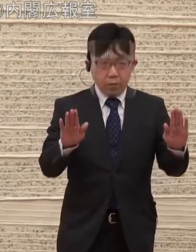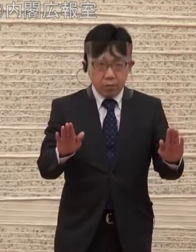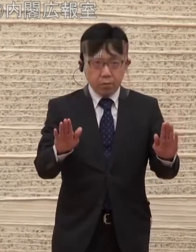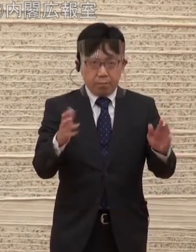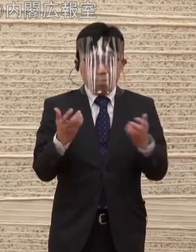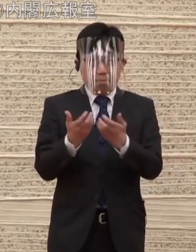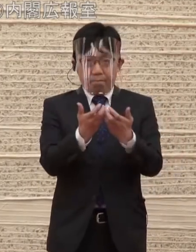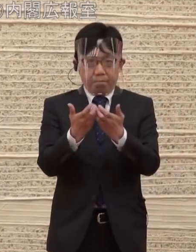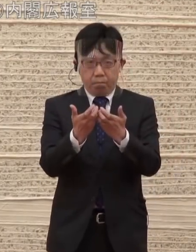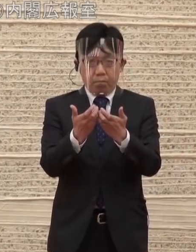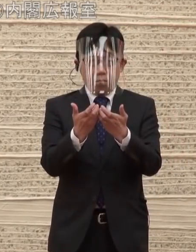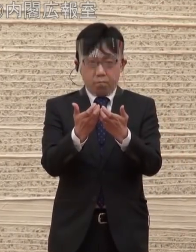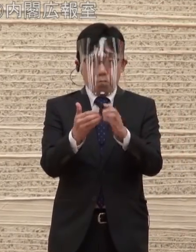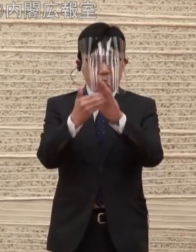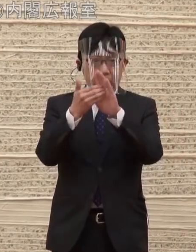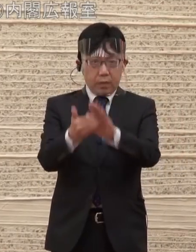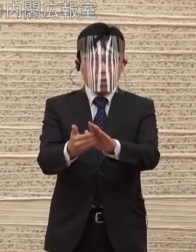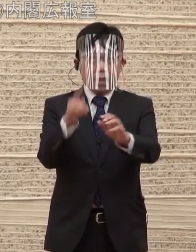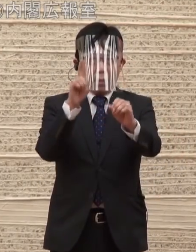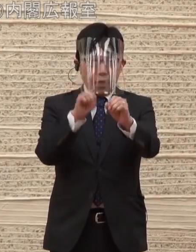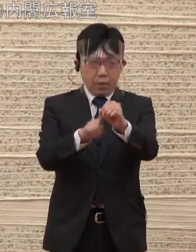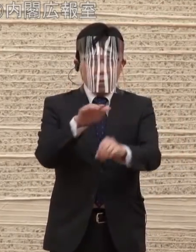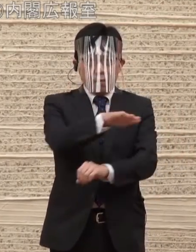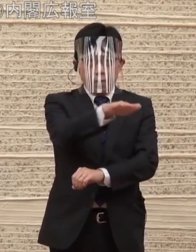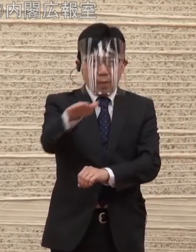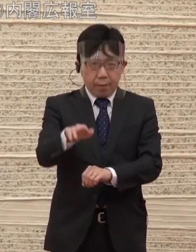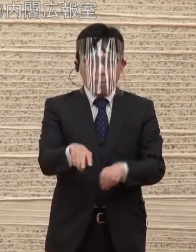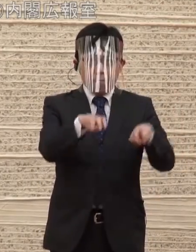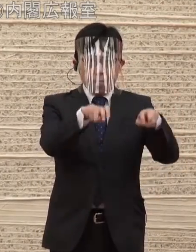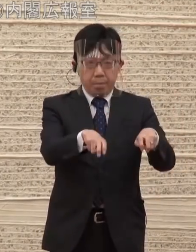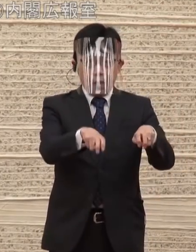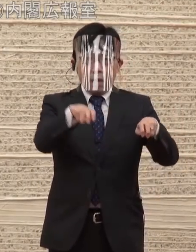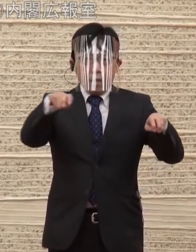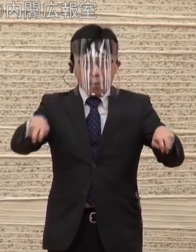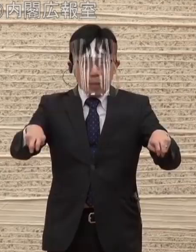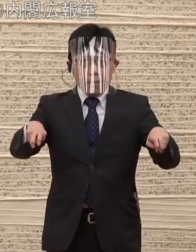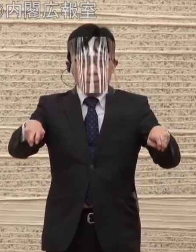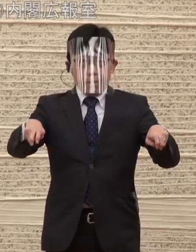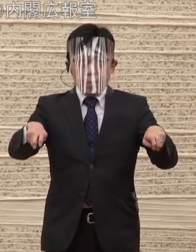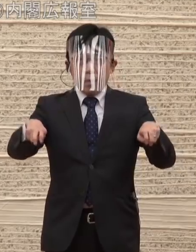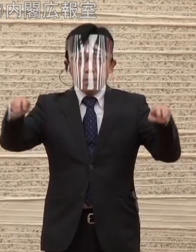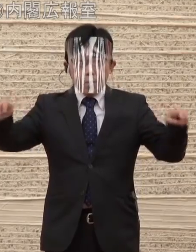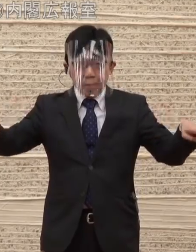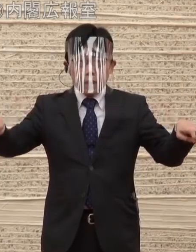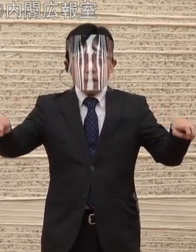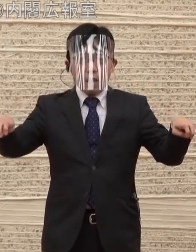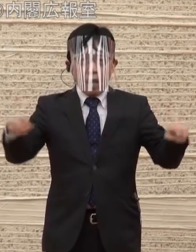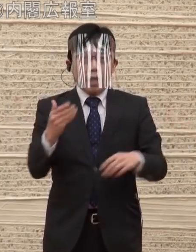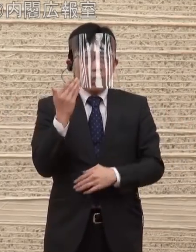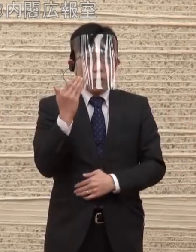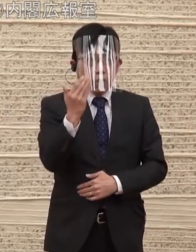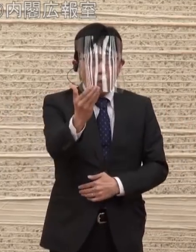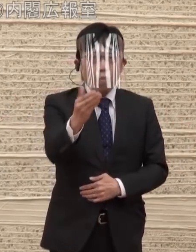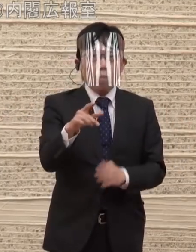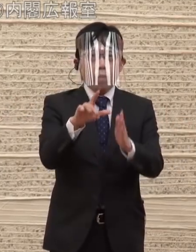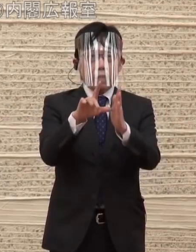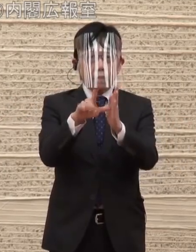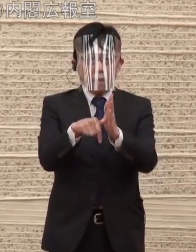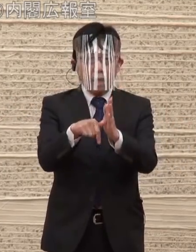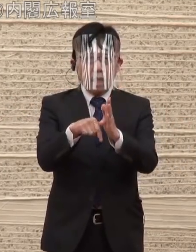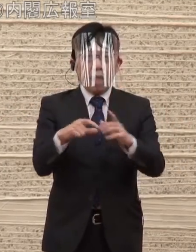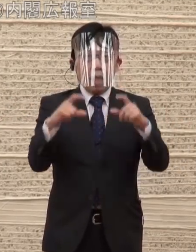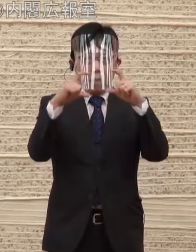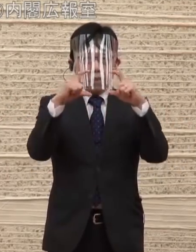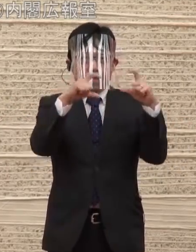皆様の感覚を格好させていただきます従いまして皆様ご発言ない車ご質問された時にはマスクを